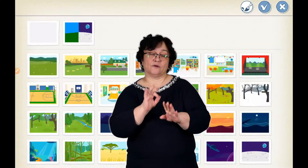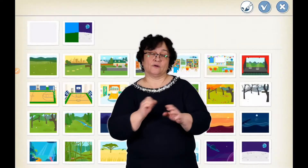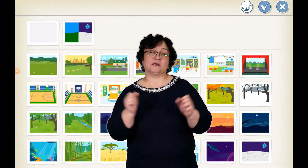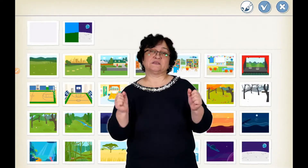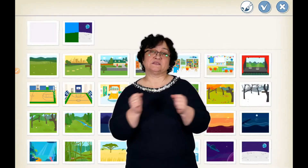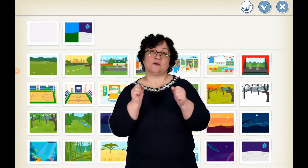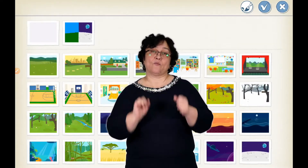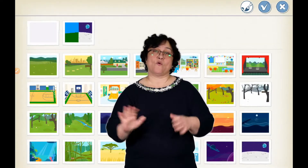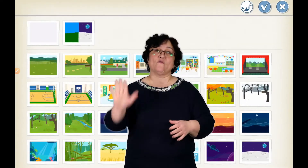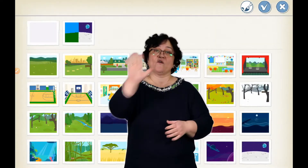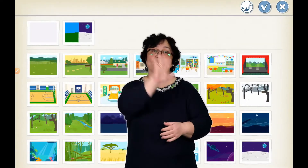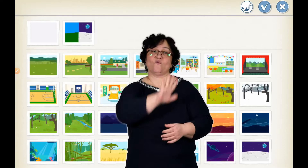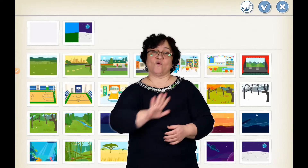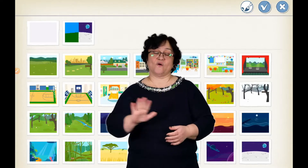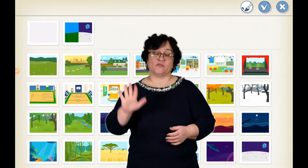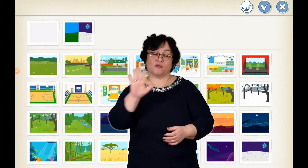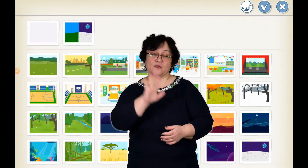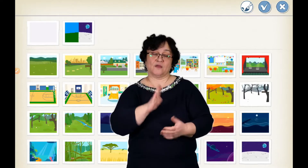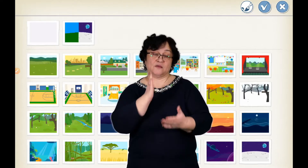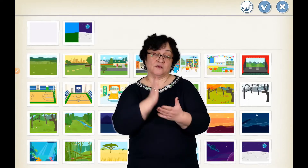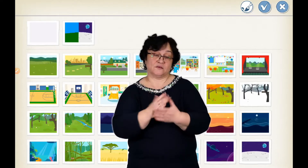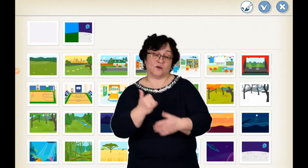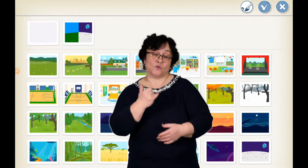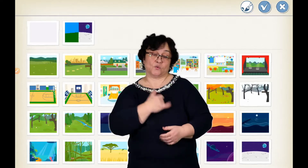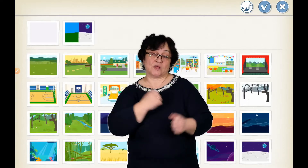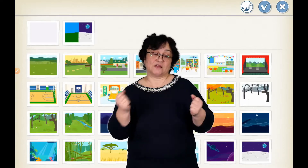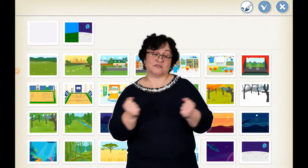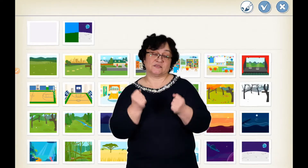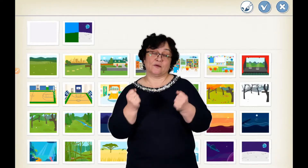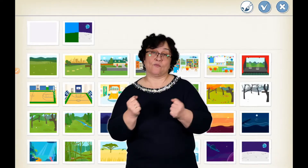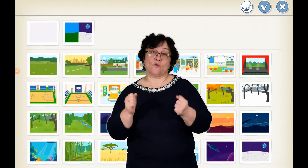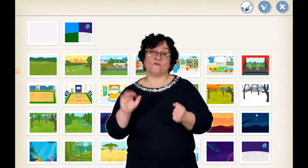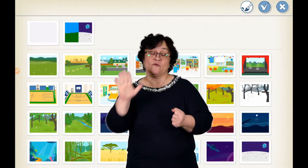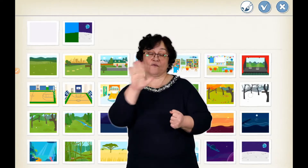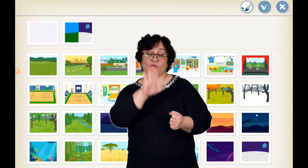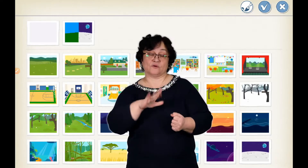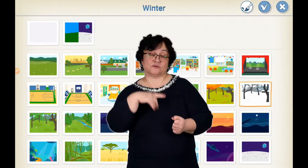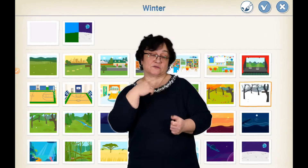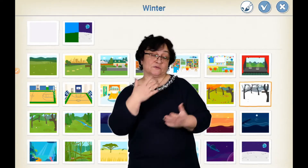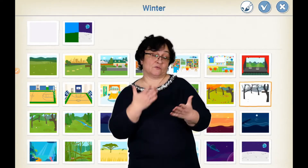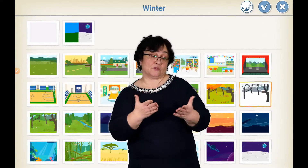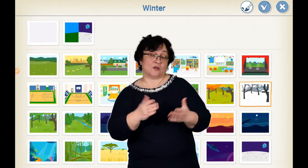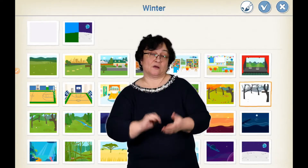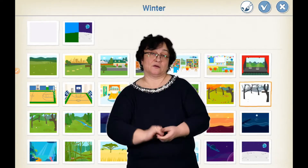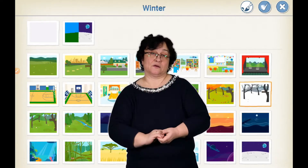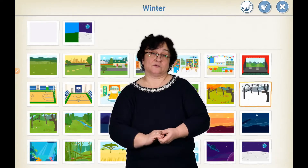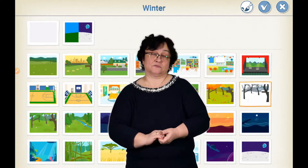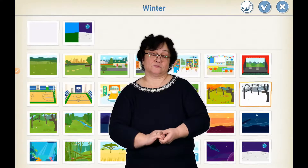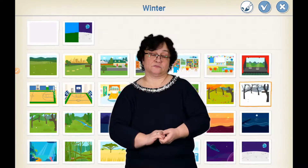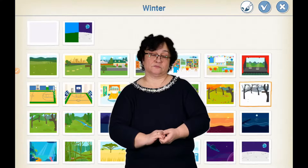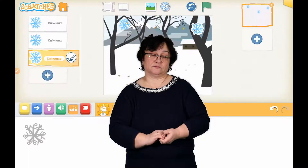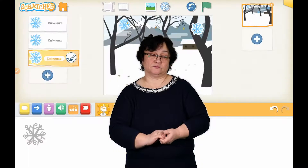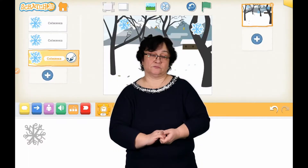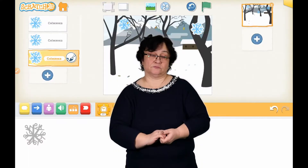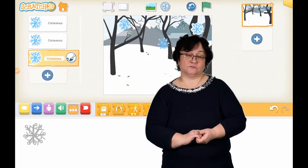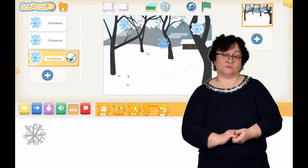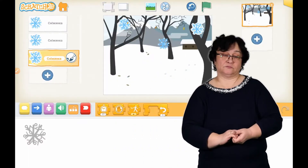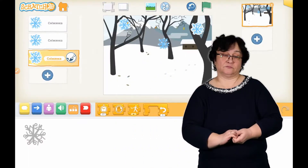Виберемо зимовий фон. І у нас зимовий фон. Скажімо, ось такий.